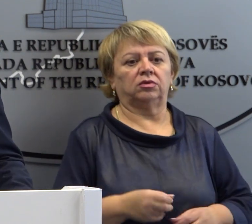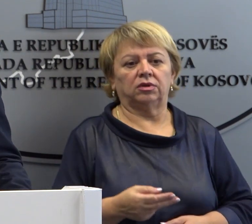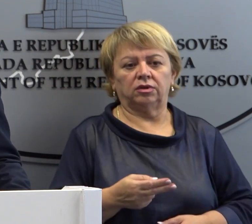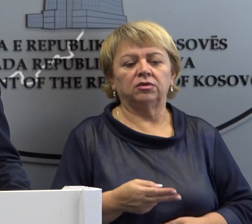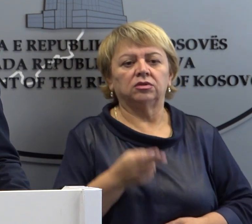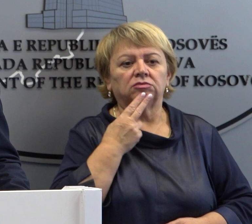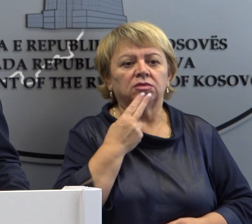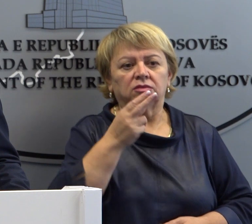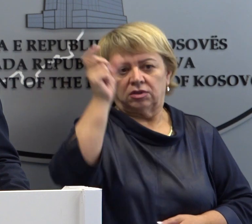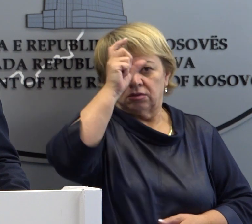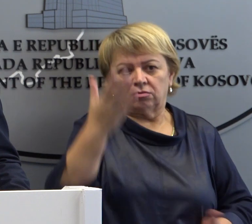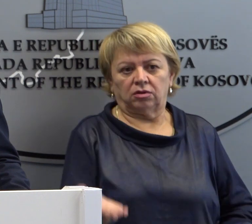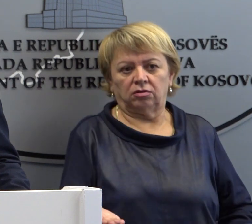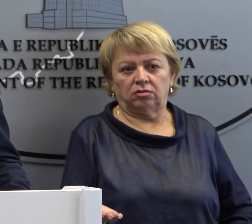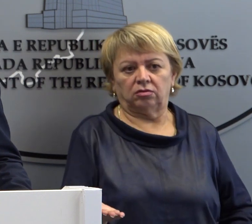nuk është.